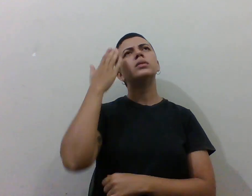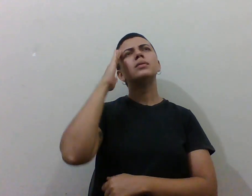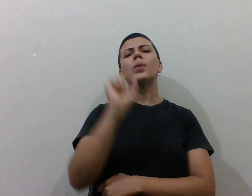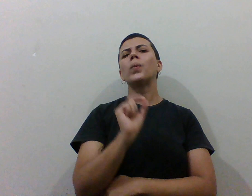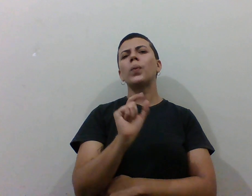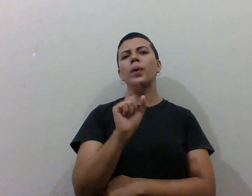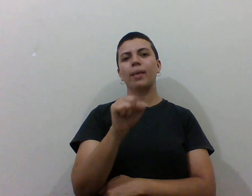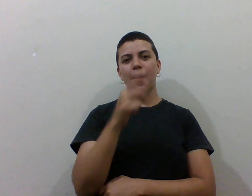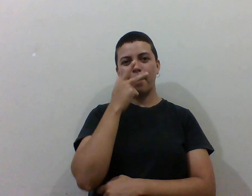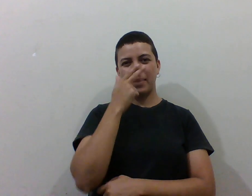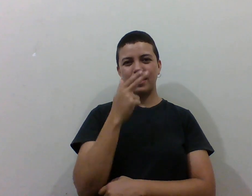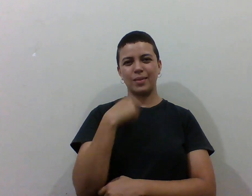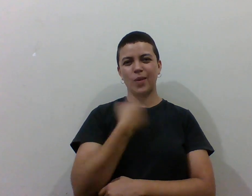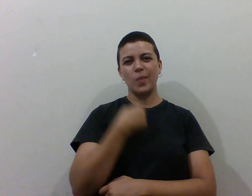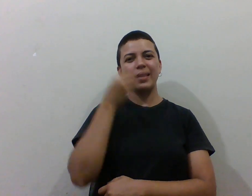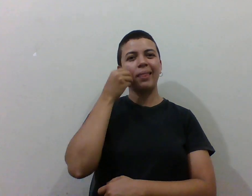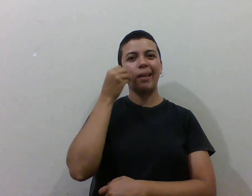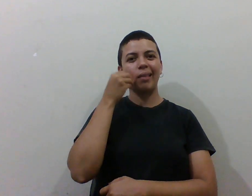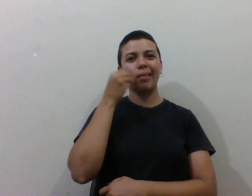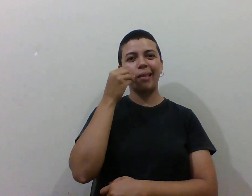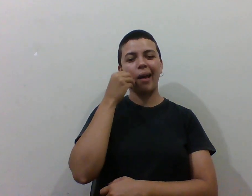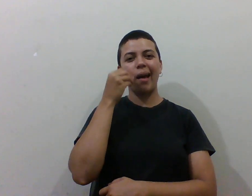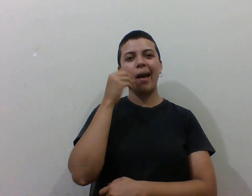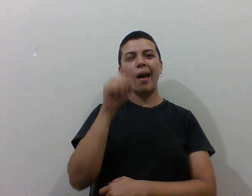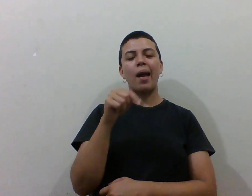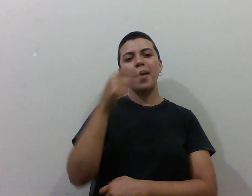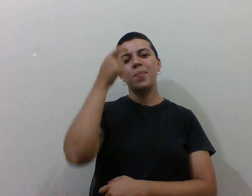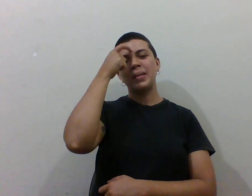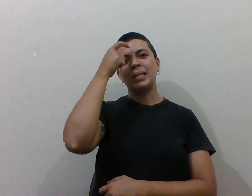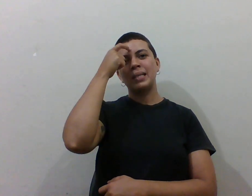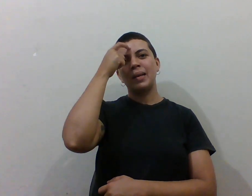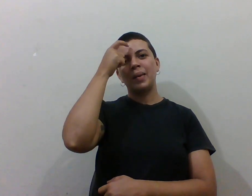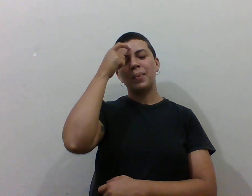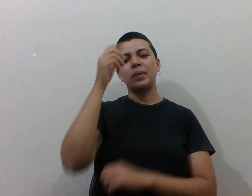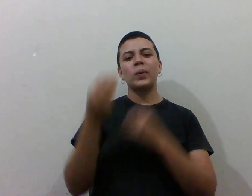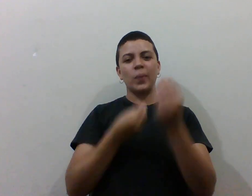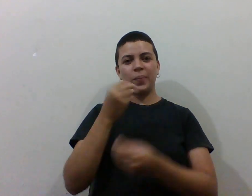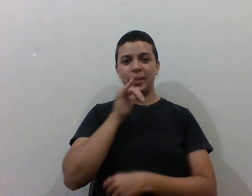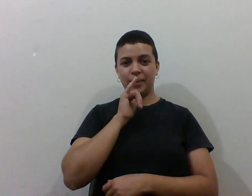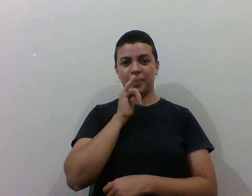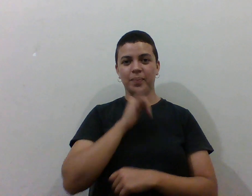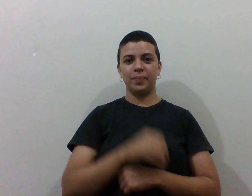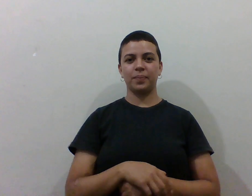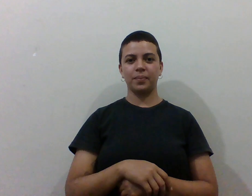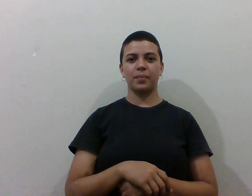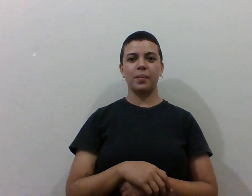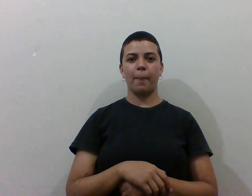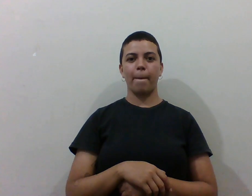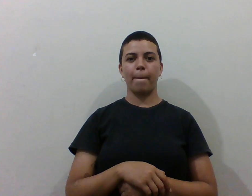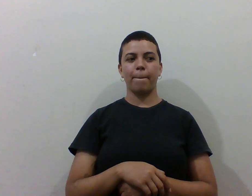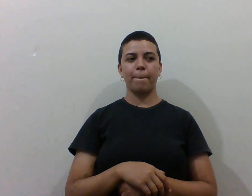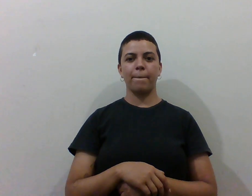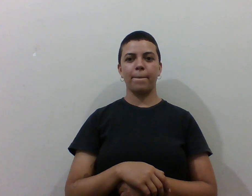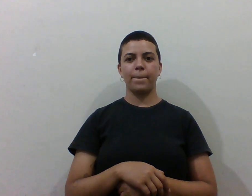estamos tentando decolonizar o pensamento sair desse aprisionamento de um único modo